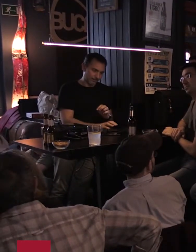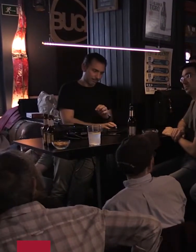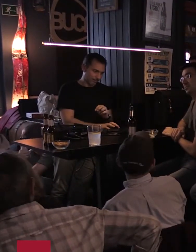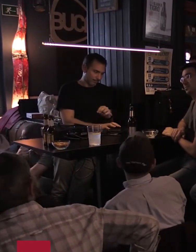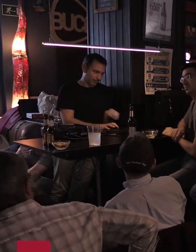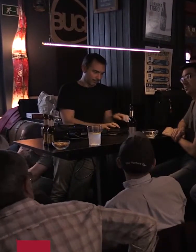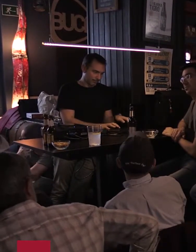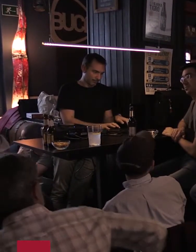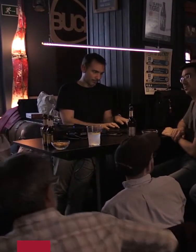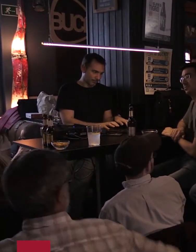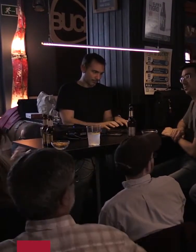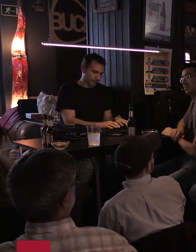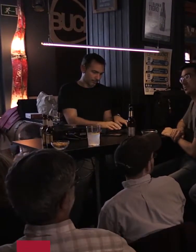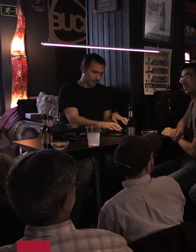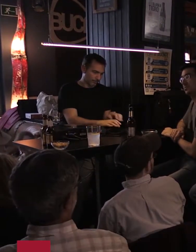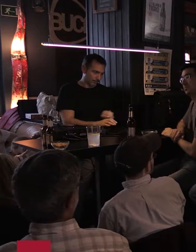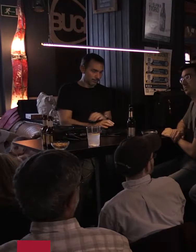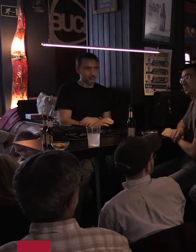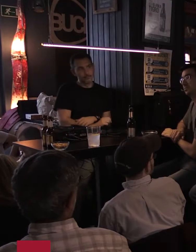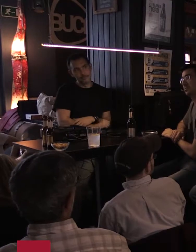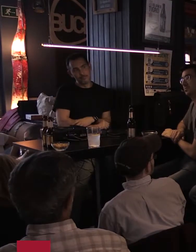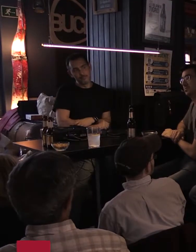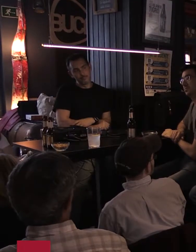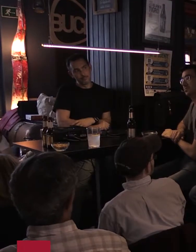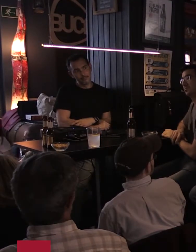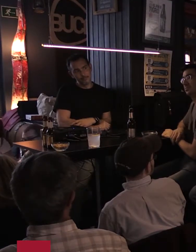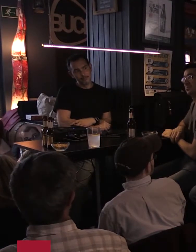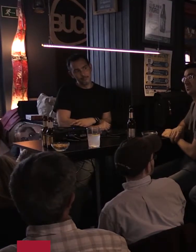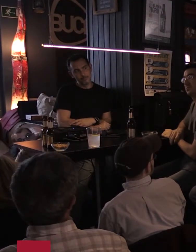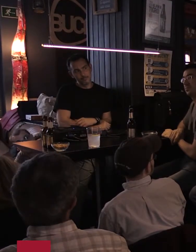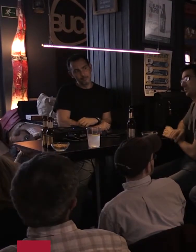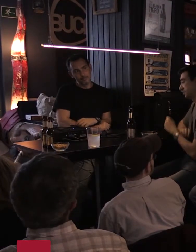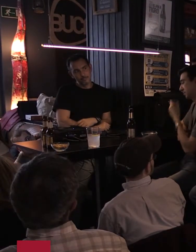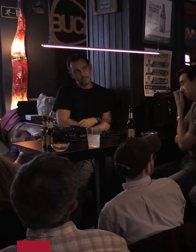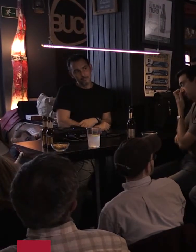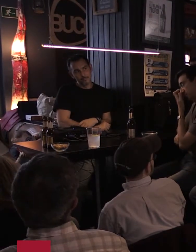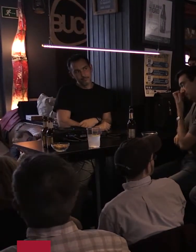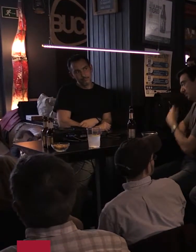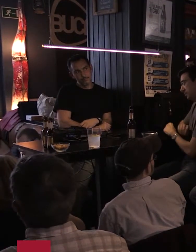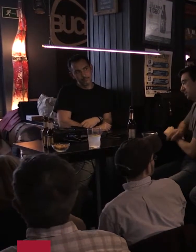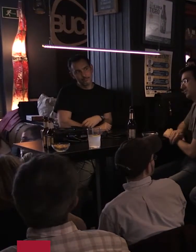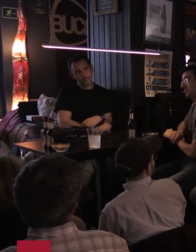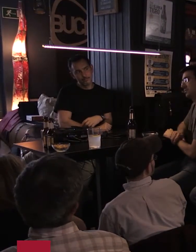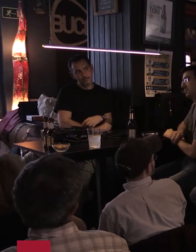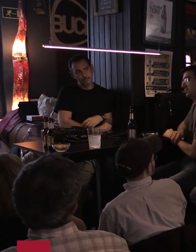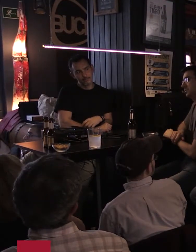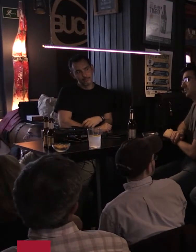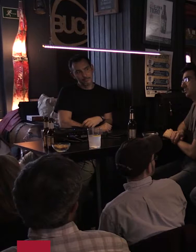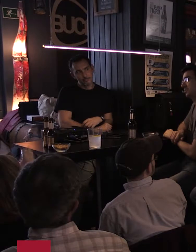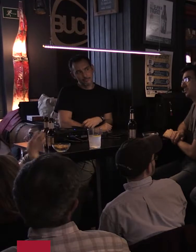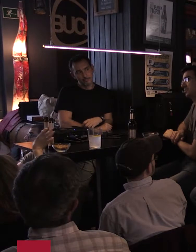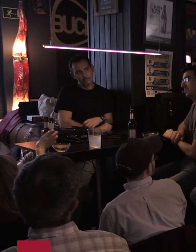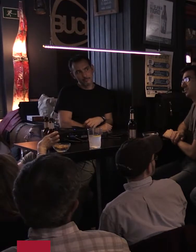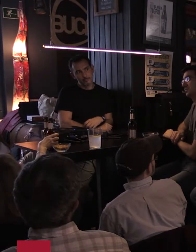o sea, que las neuronas hablan con la parte lesionada de la médula, pero no pueden detectar, por